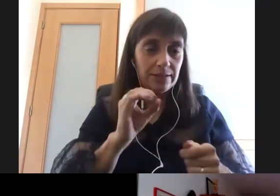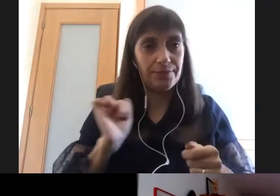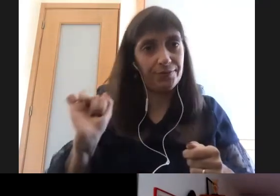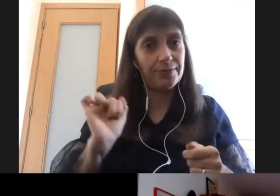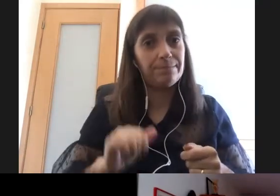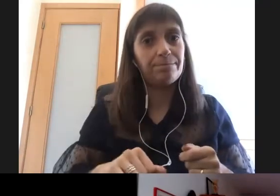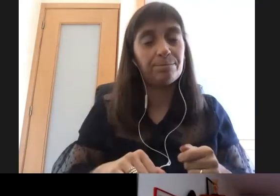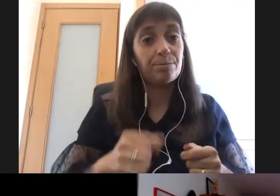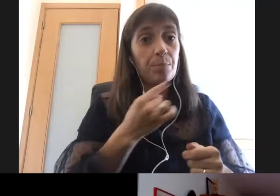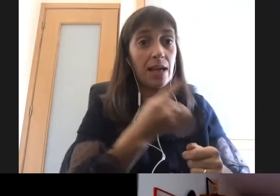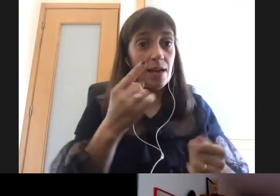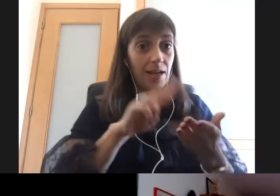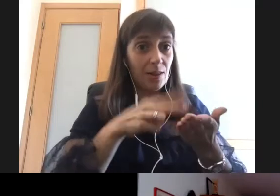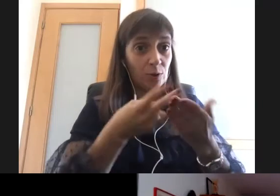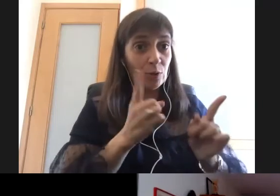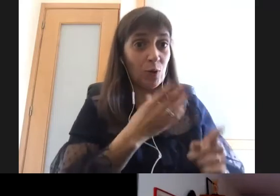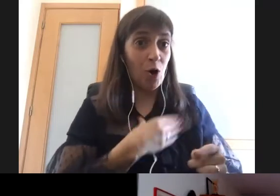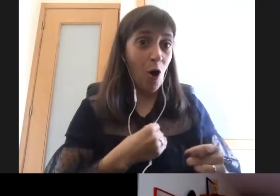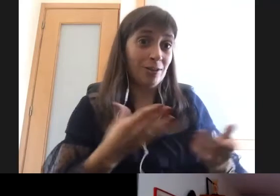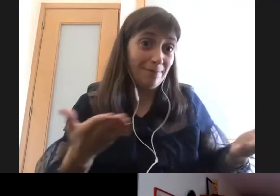Cada um traduz o que gosta, pelo jeito.